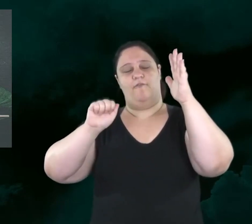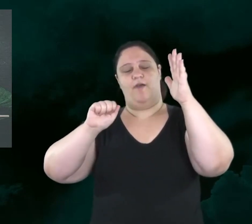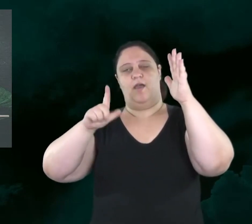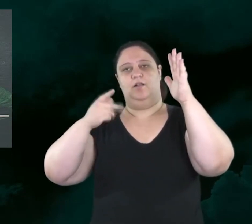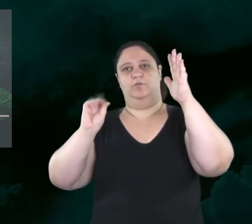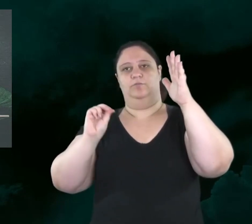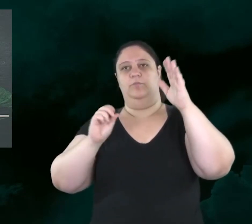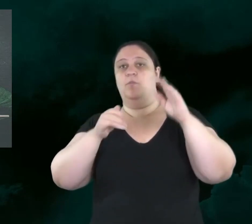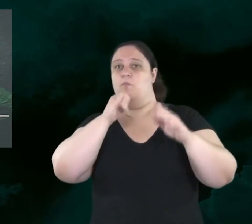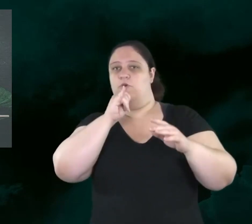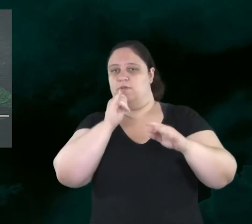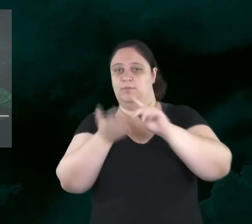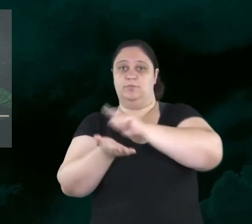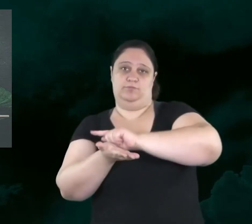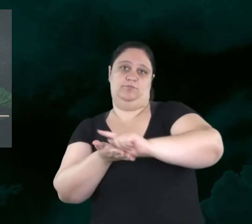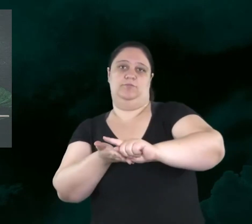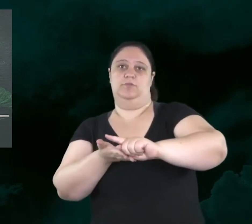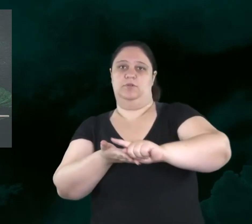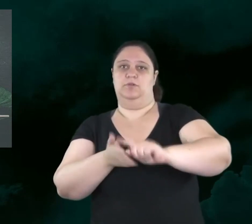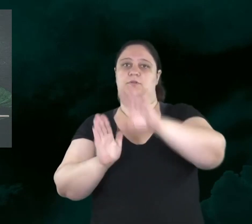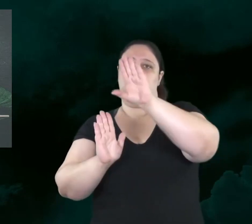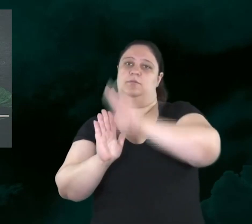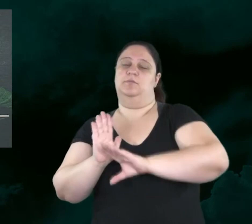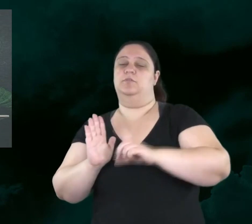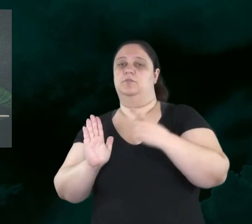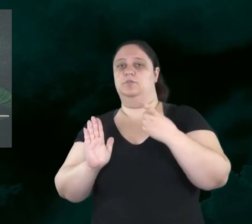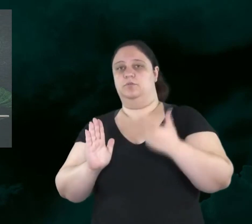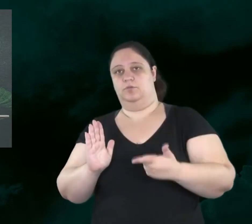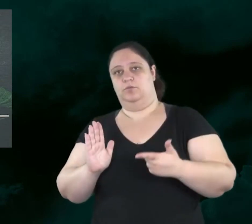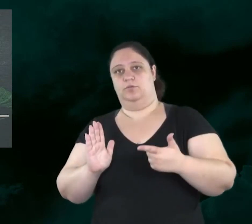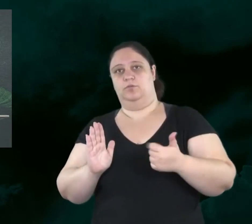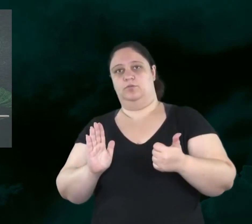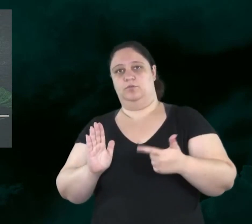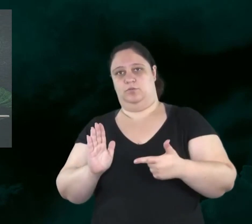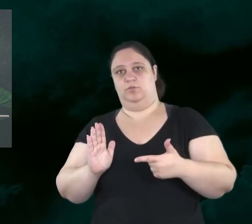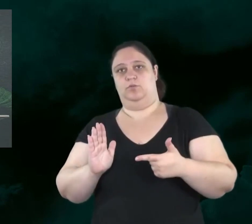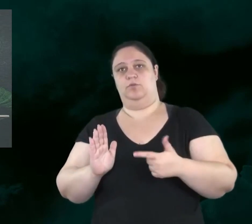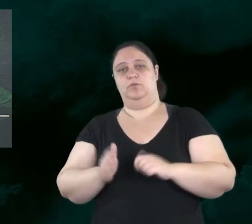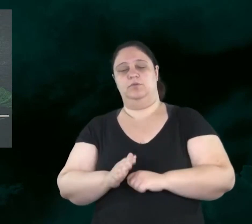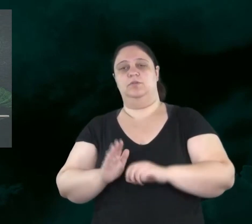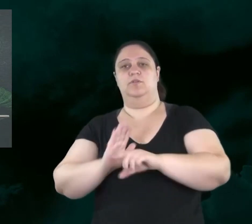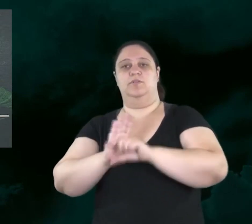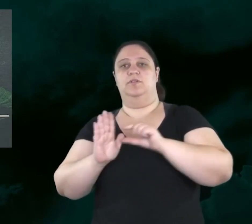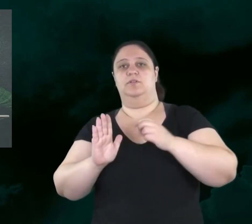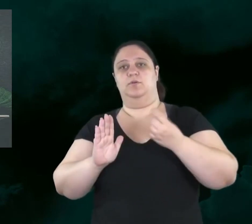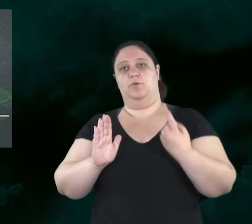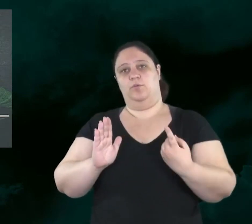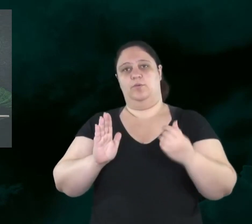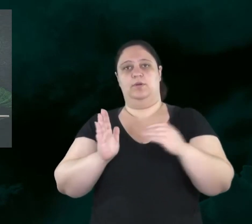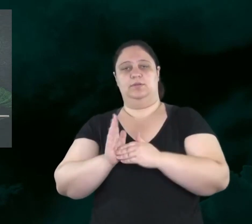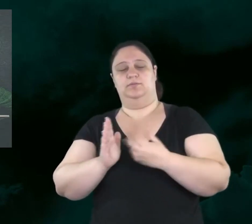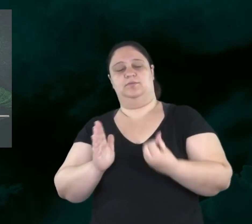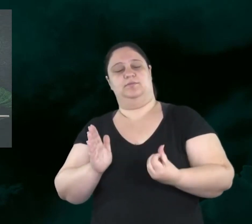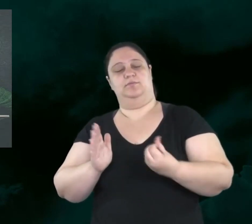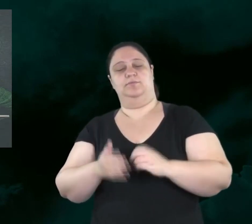vamos dar uma olhada rápida. Gênesis 12, versículos 1 a 6.